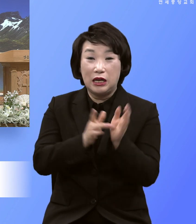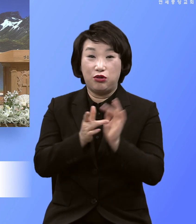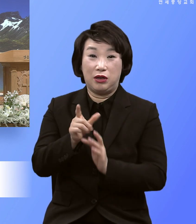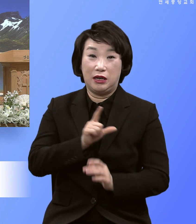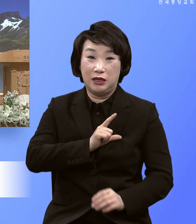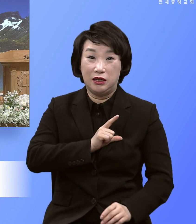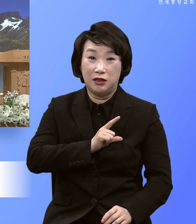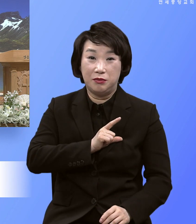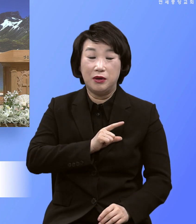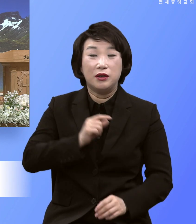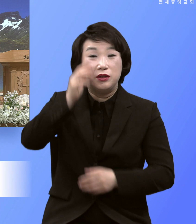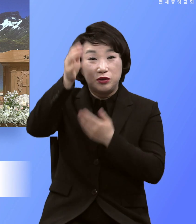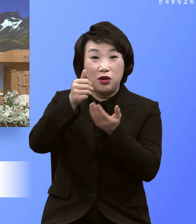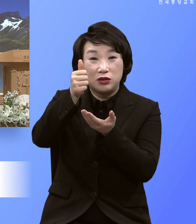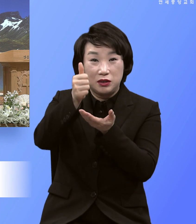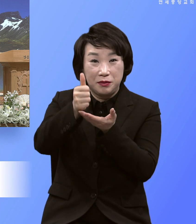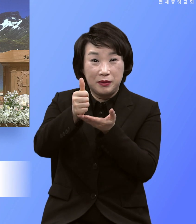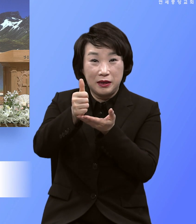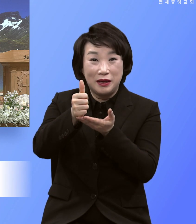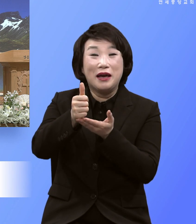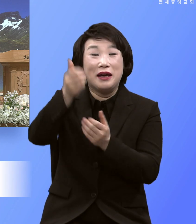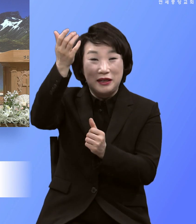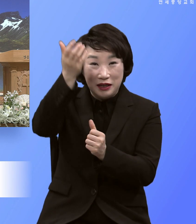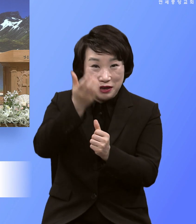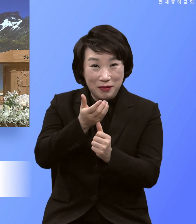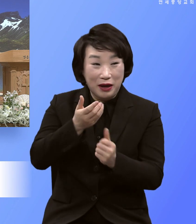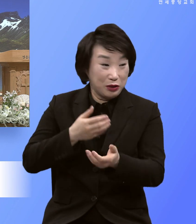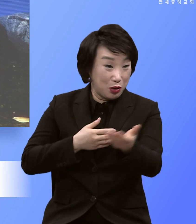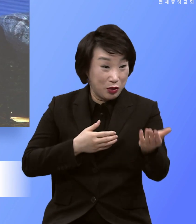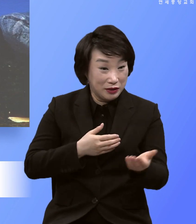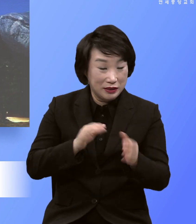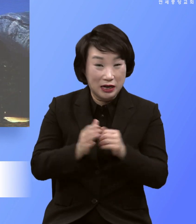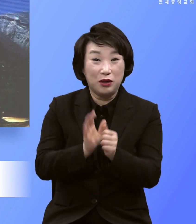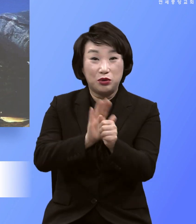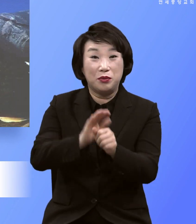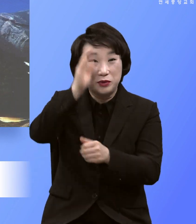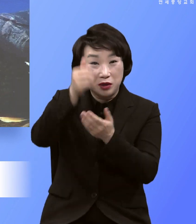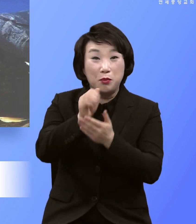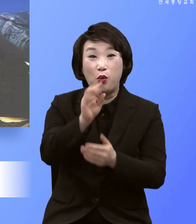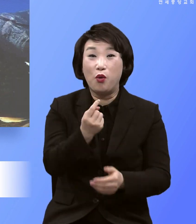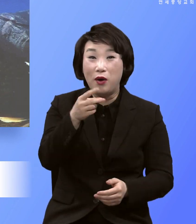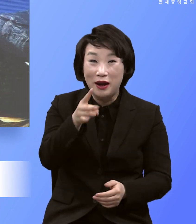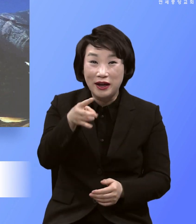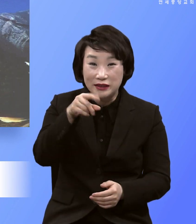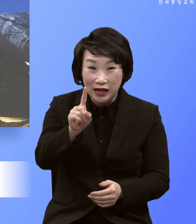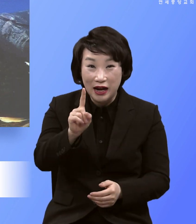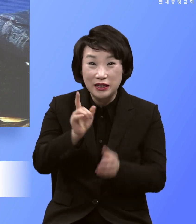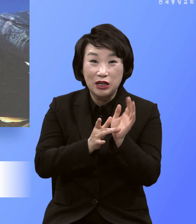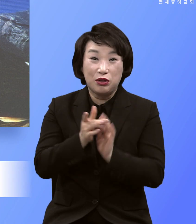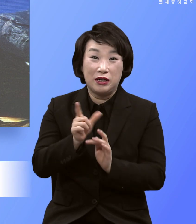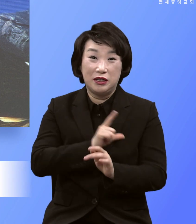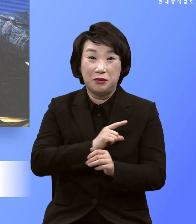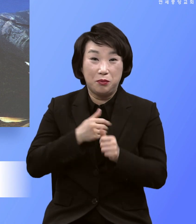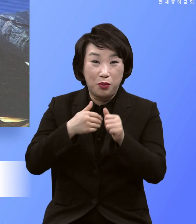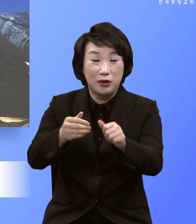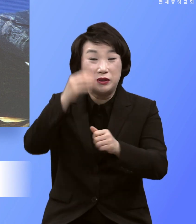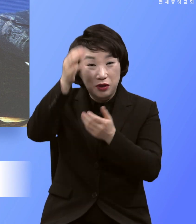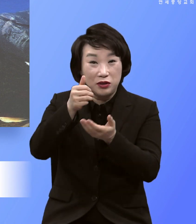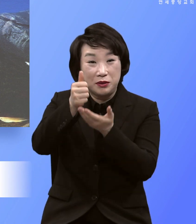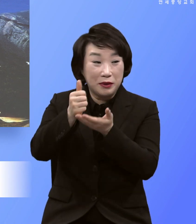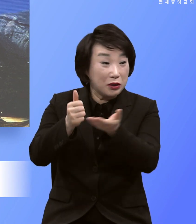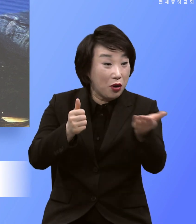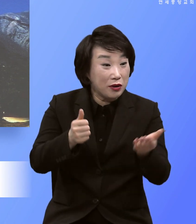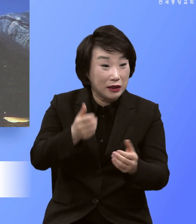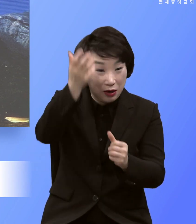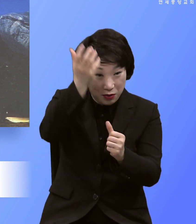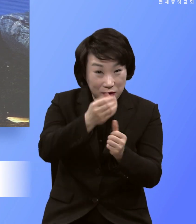이름을 성령이 임하시면 보혜사 곧 내 이름으로 보내실 성령